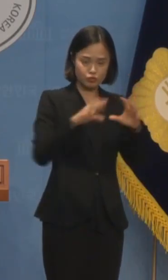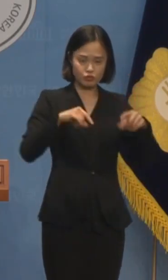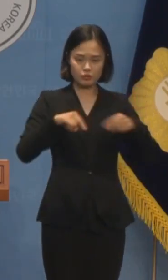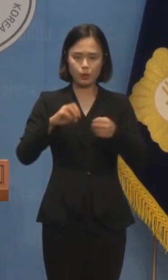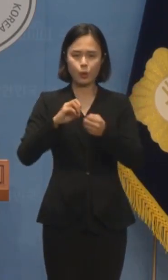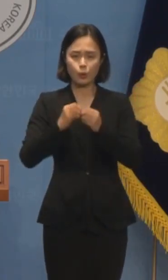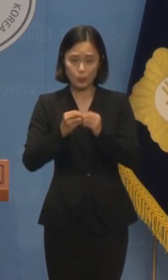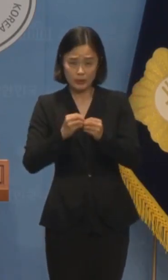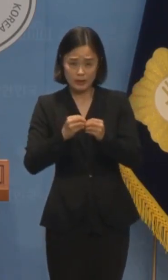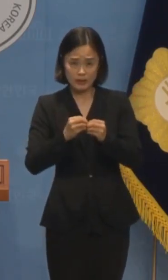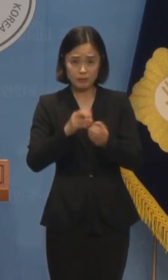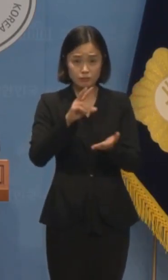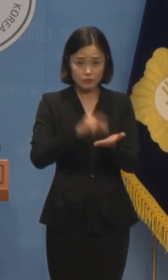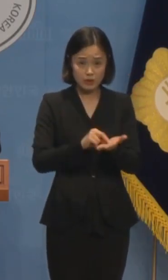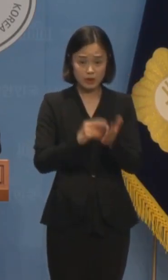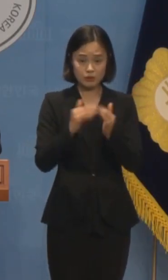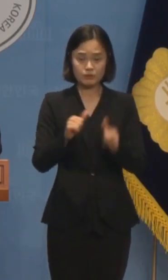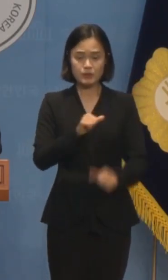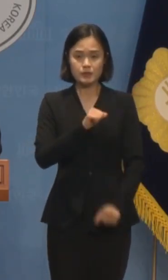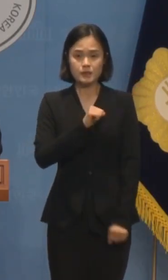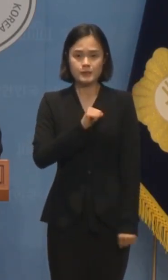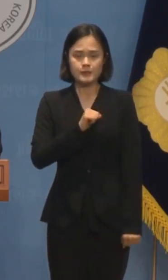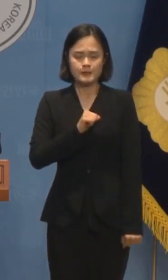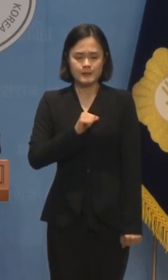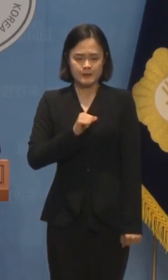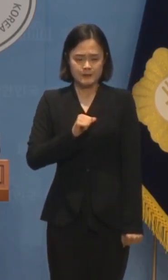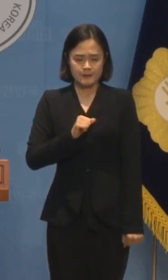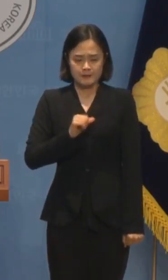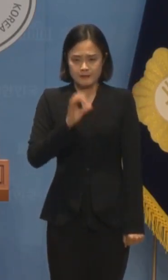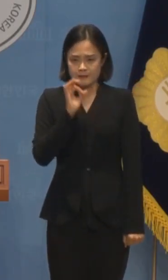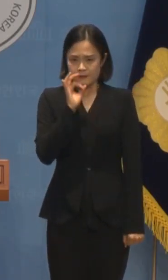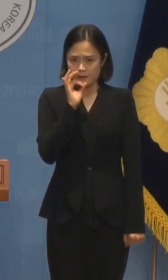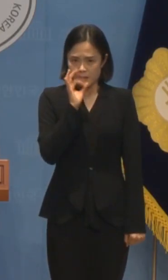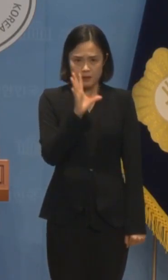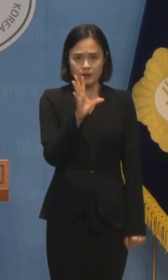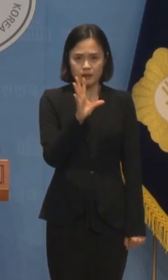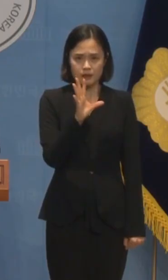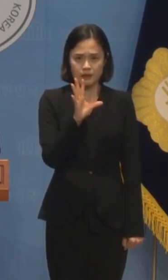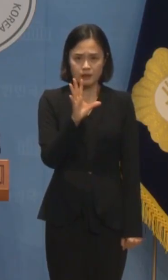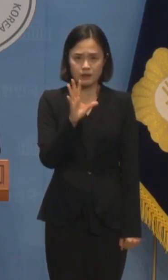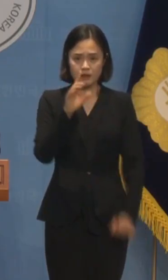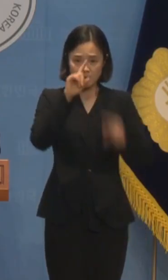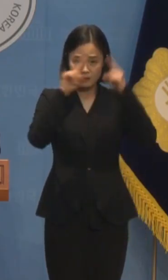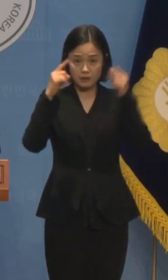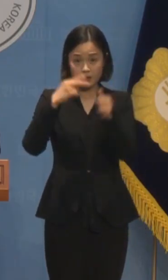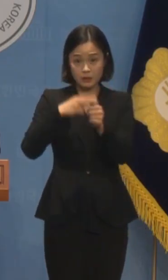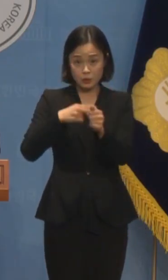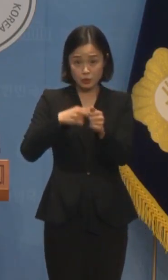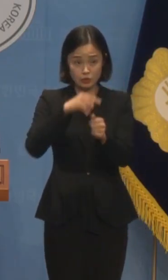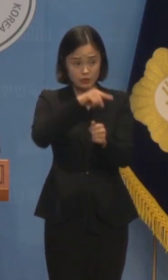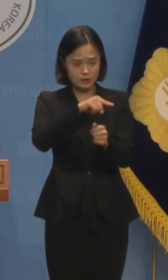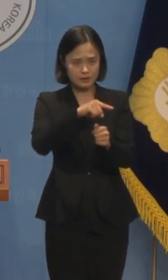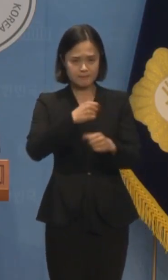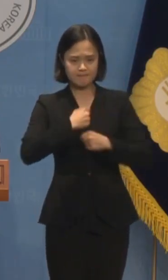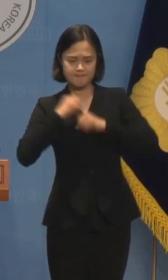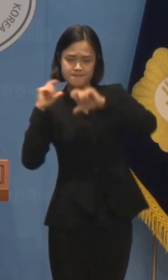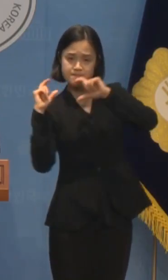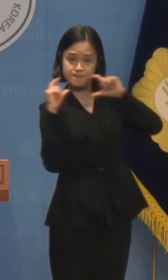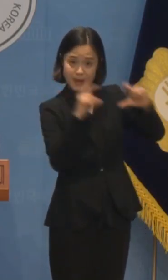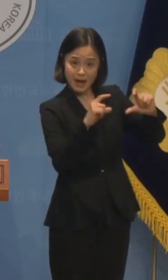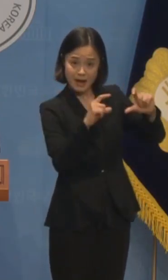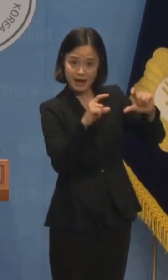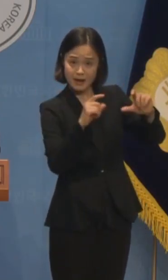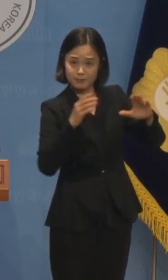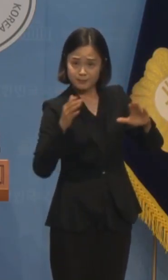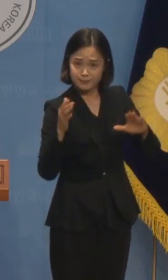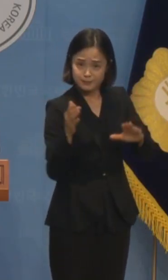분노는 임계치를 넘어섰습니다. 대학 교수들의 시국선언은 시작에 불과합니다. 윤석열